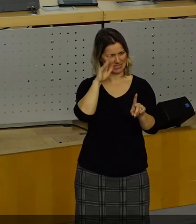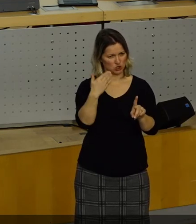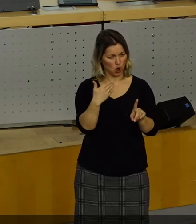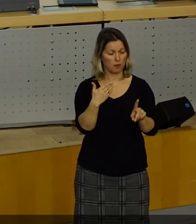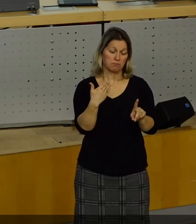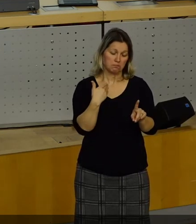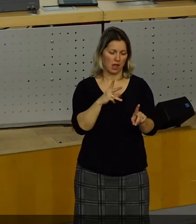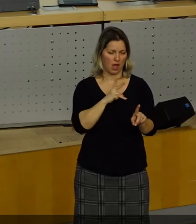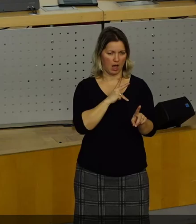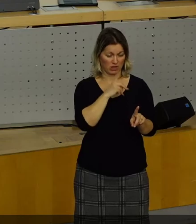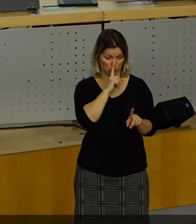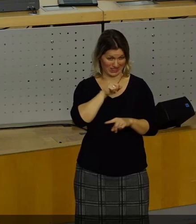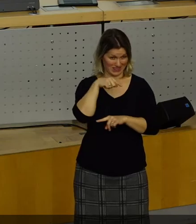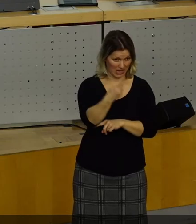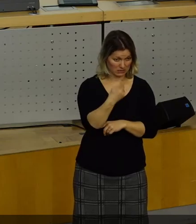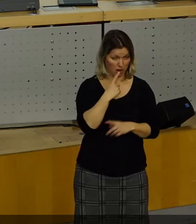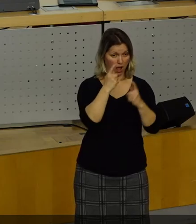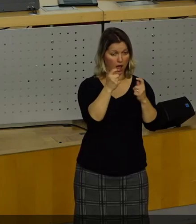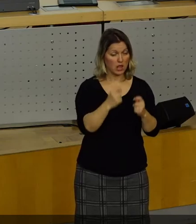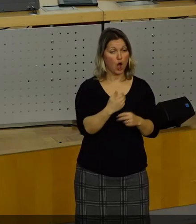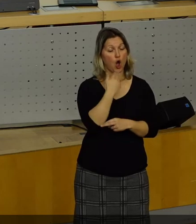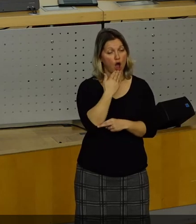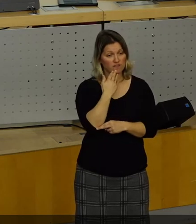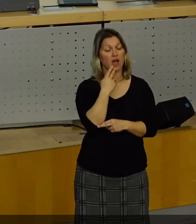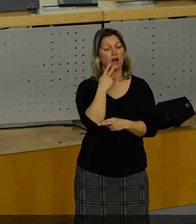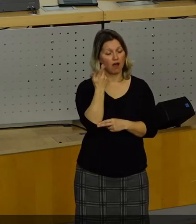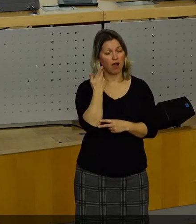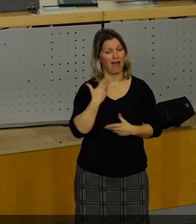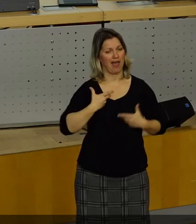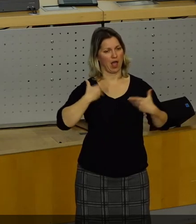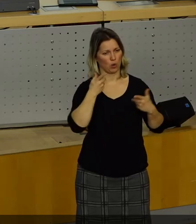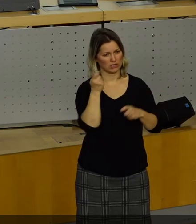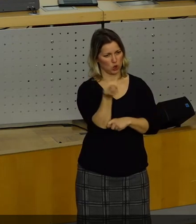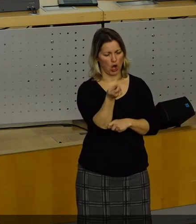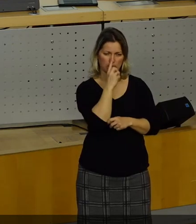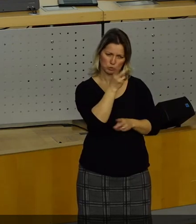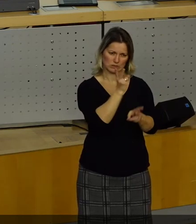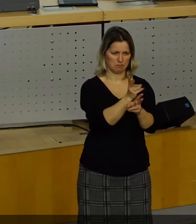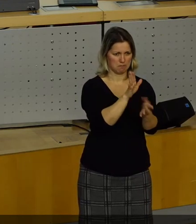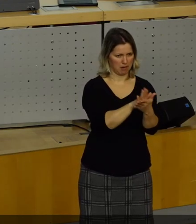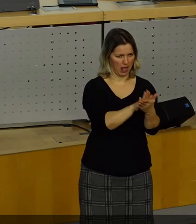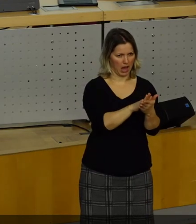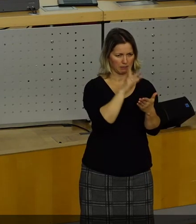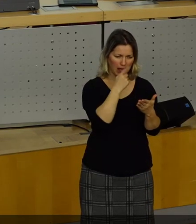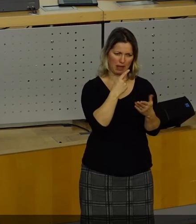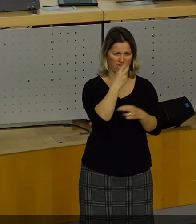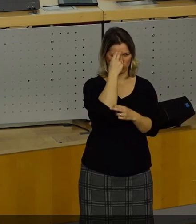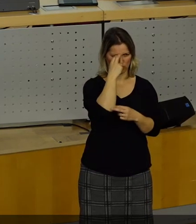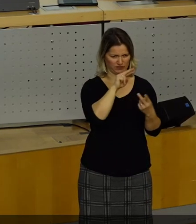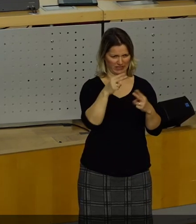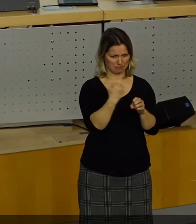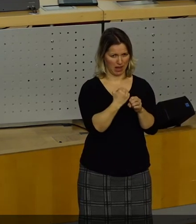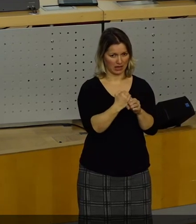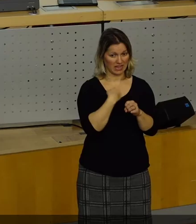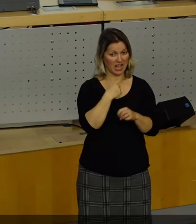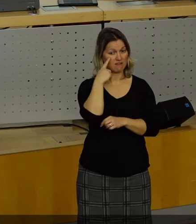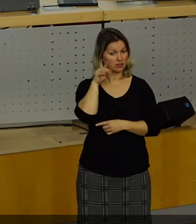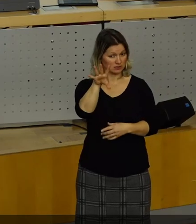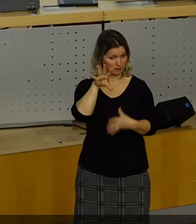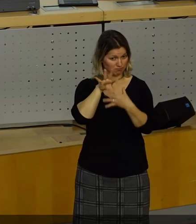Mal hier entscheiden müssen, die Herkuleskeule zu erhalten und dort was Vernünftiges mitzumachen, ja, lieber Kollege Löser. Sie sehe ich dort als